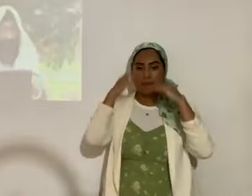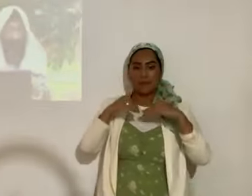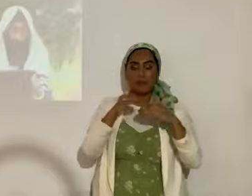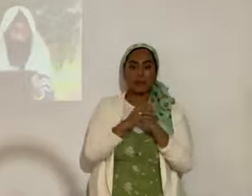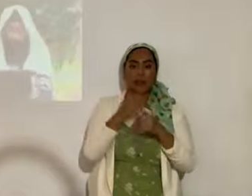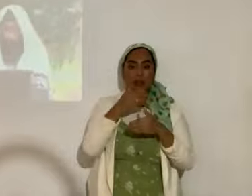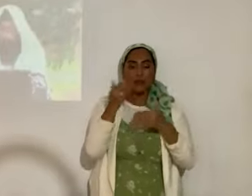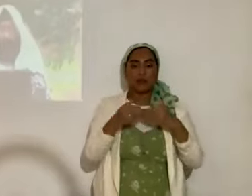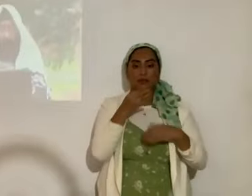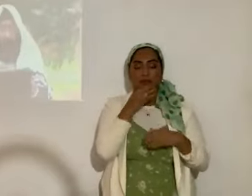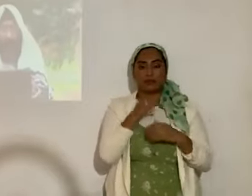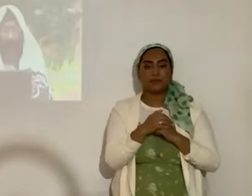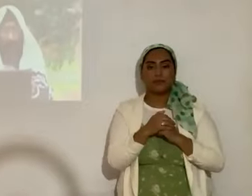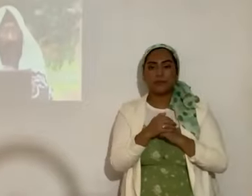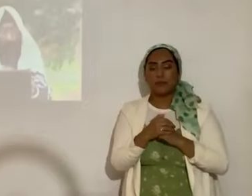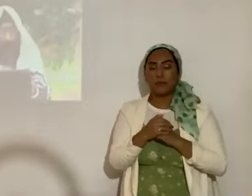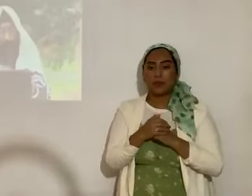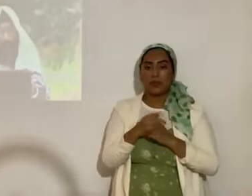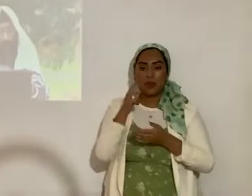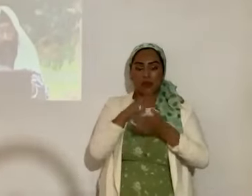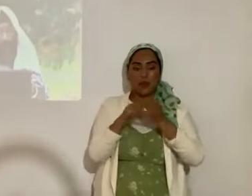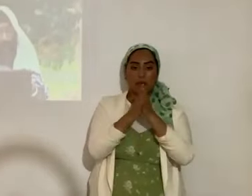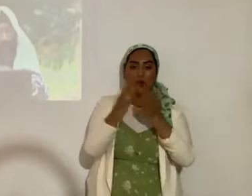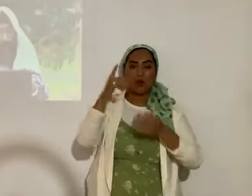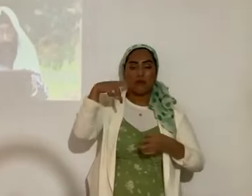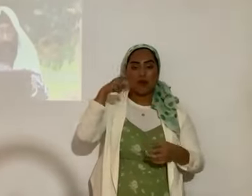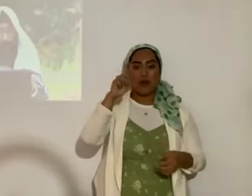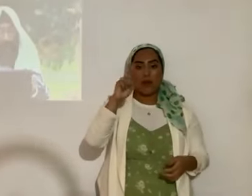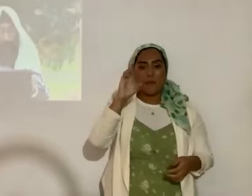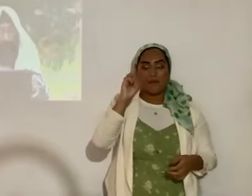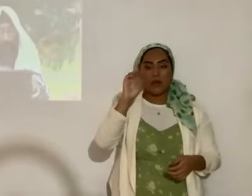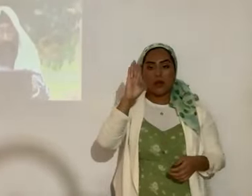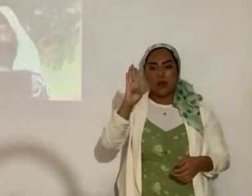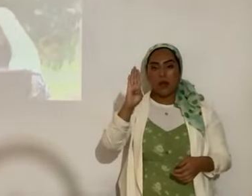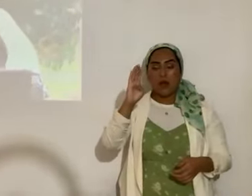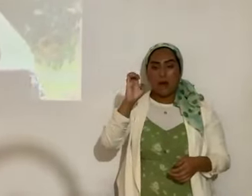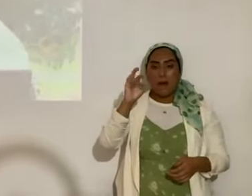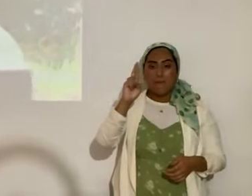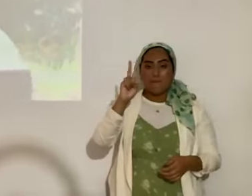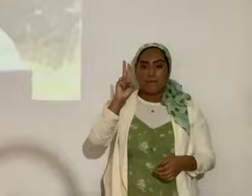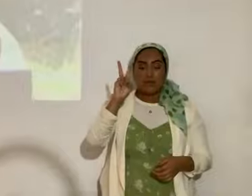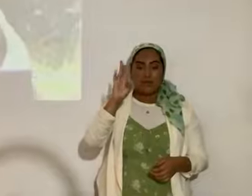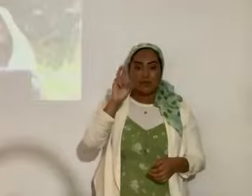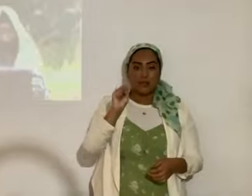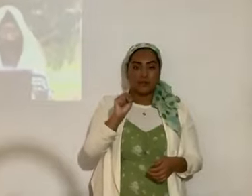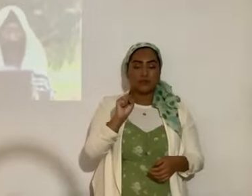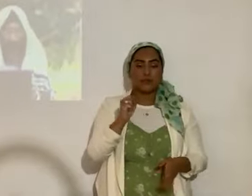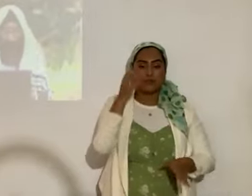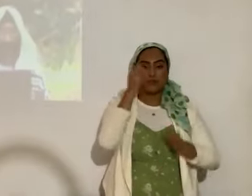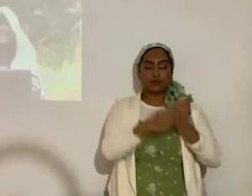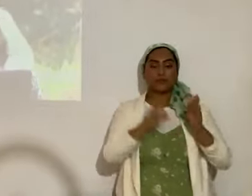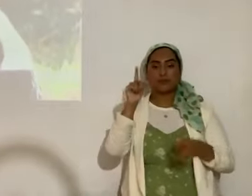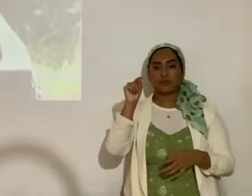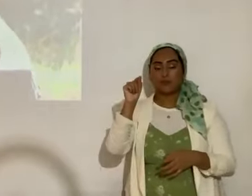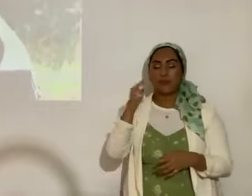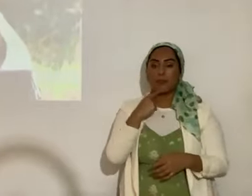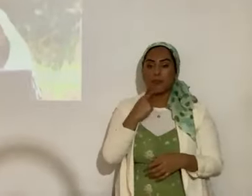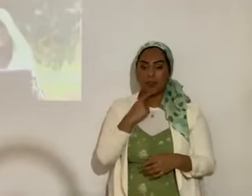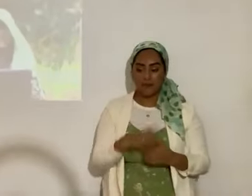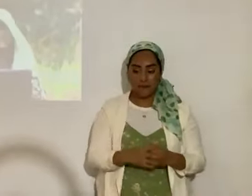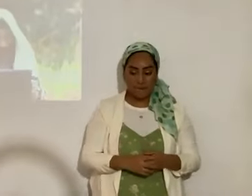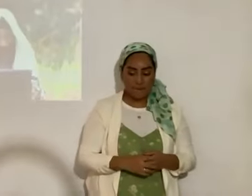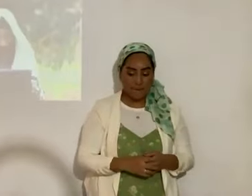hermanos para ir finalizando vamos a leer el libro de Proverbios en el libro de Proverbios en el capítulo 20 dice